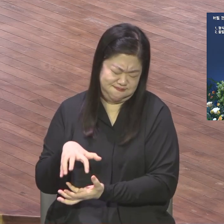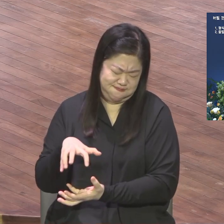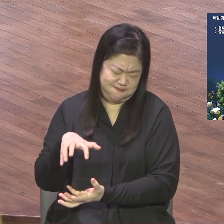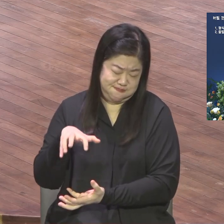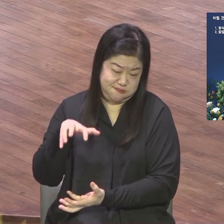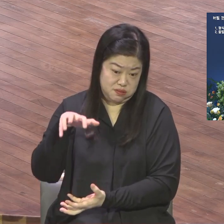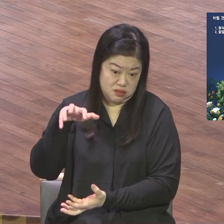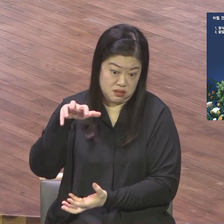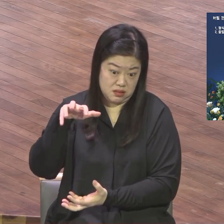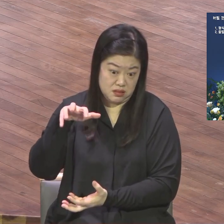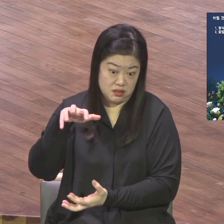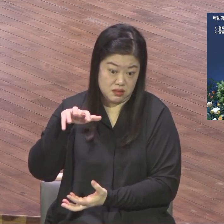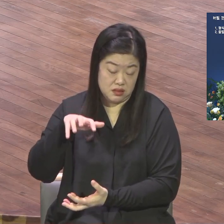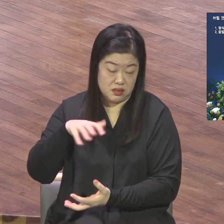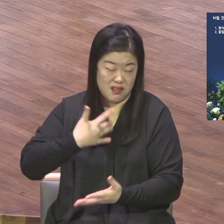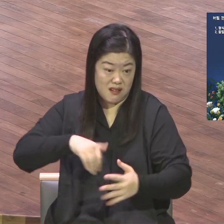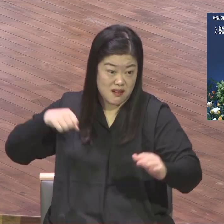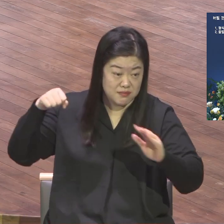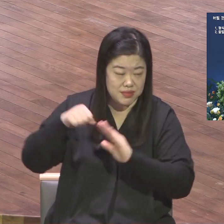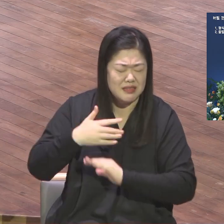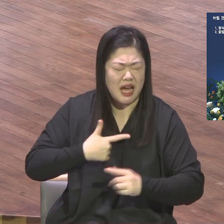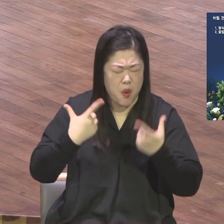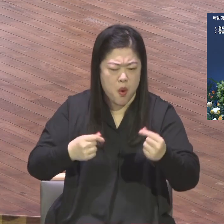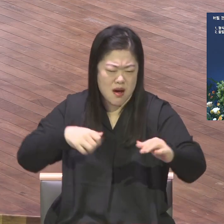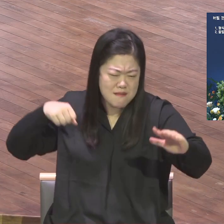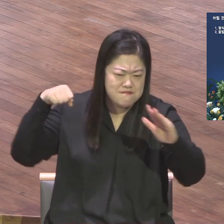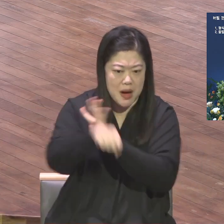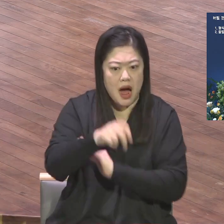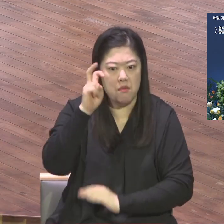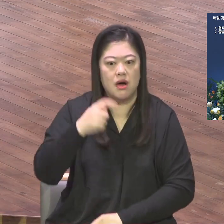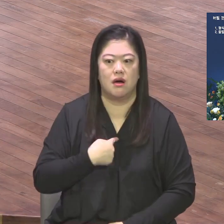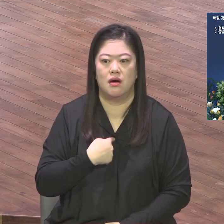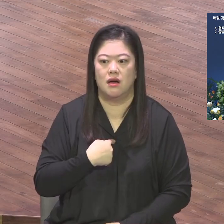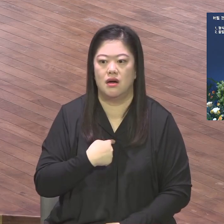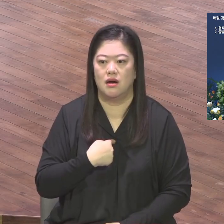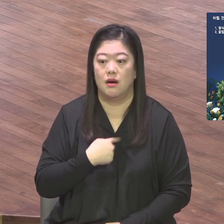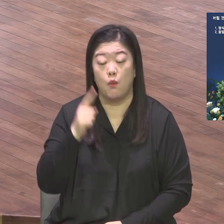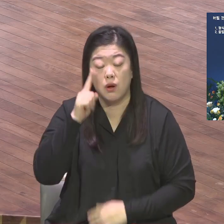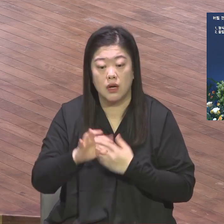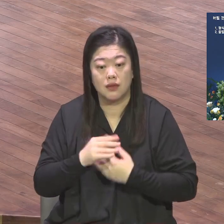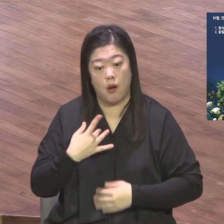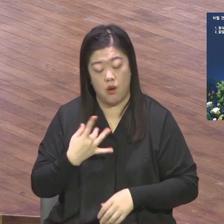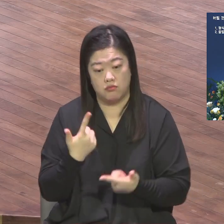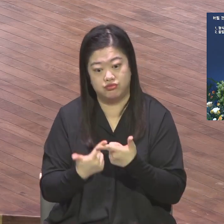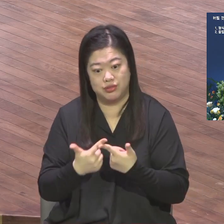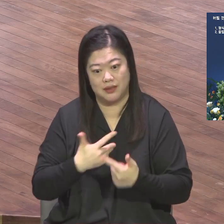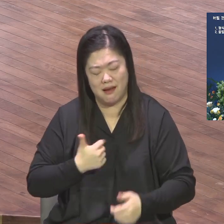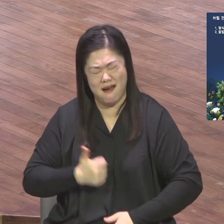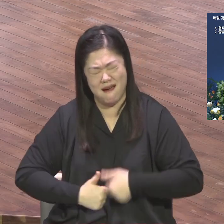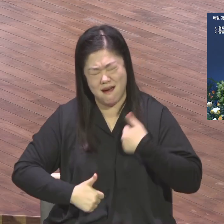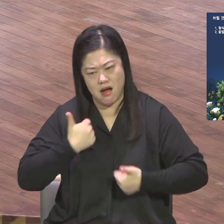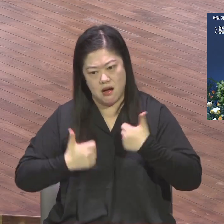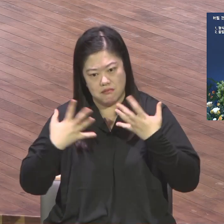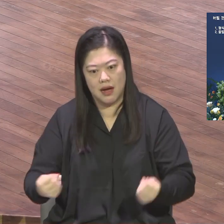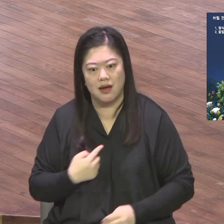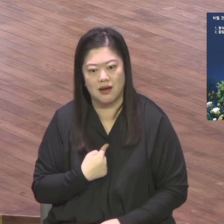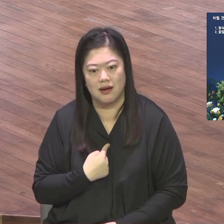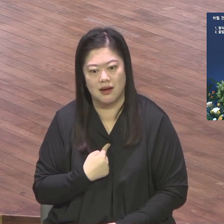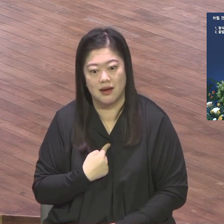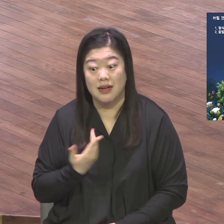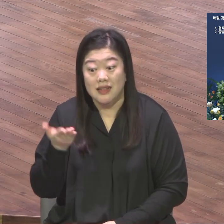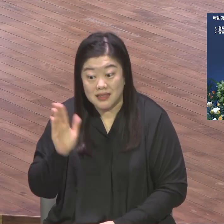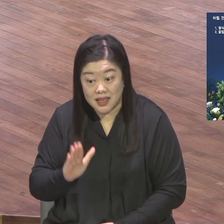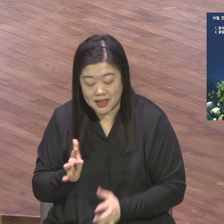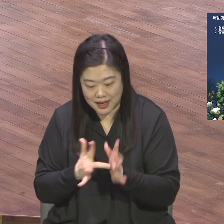날 때리면 내가 가만히 있겠냐고. 반 죽이지 그냥. 그런데 하나님께서 내